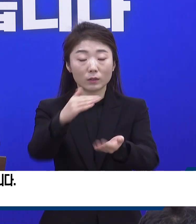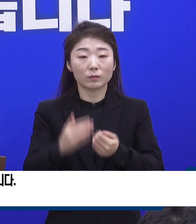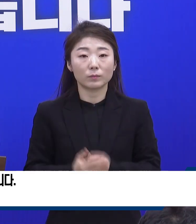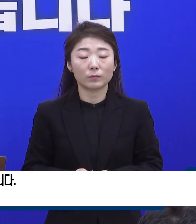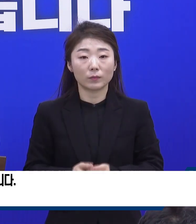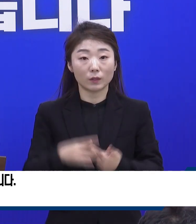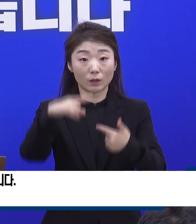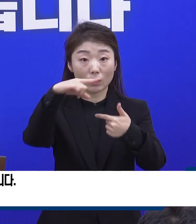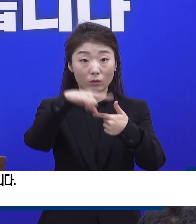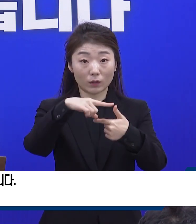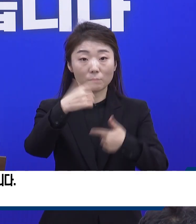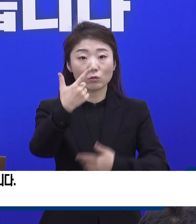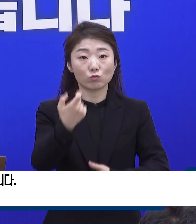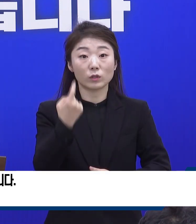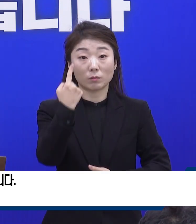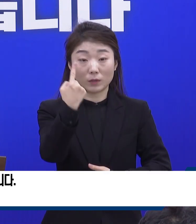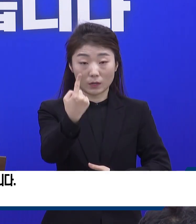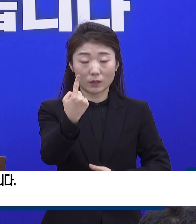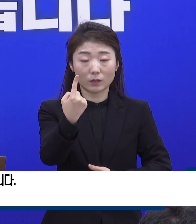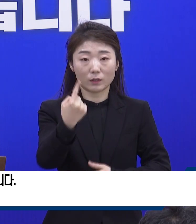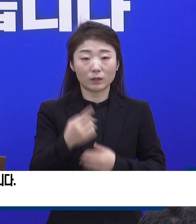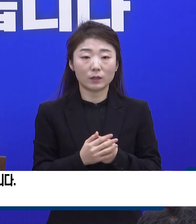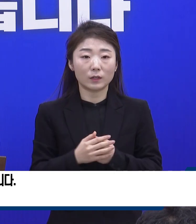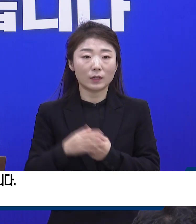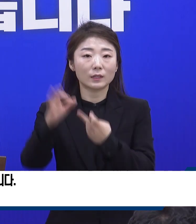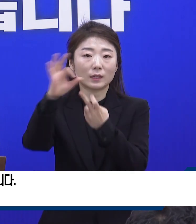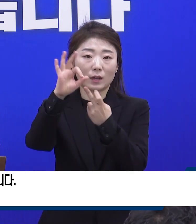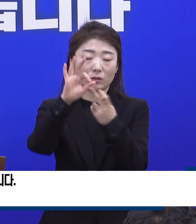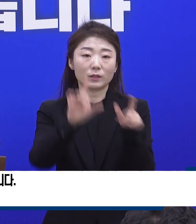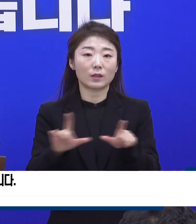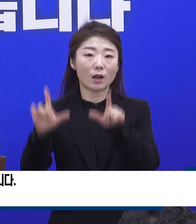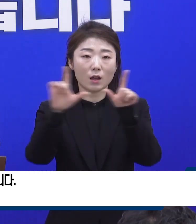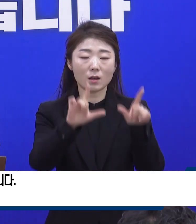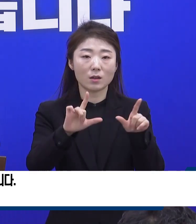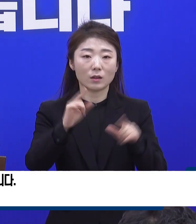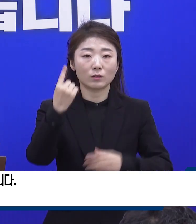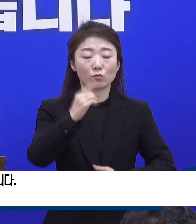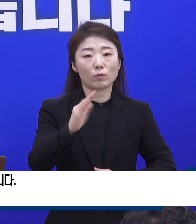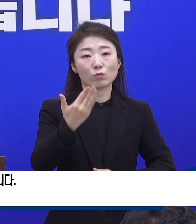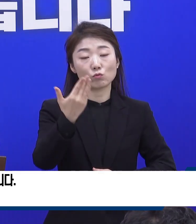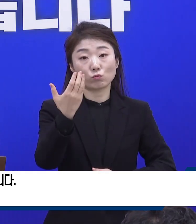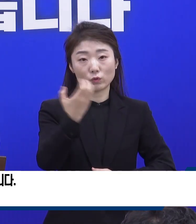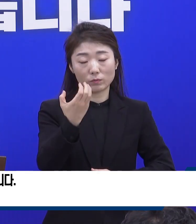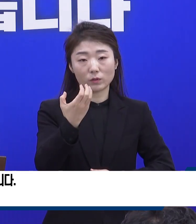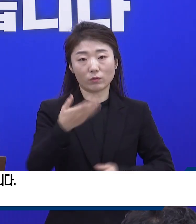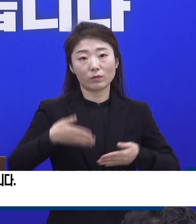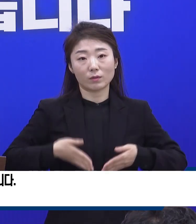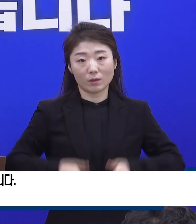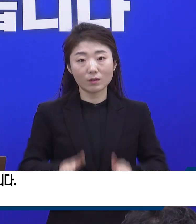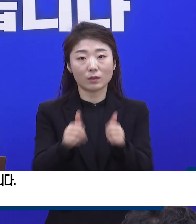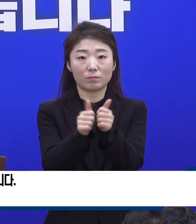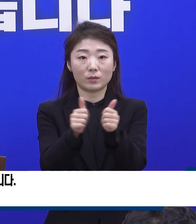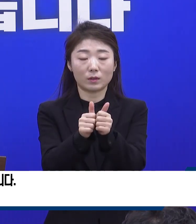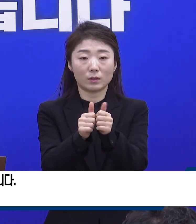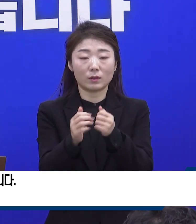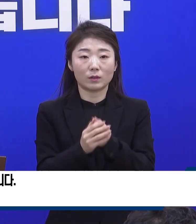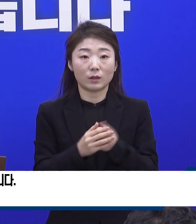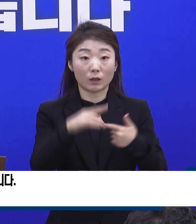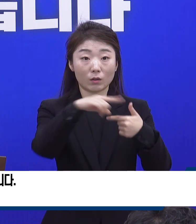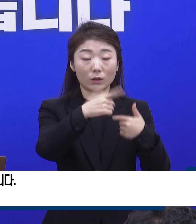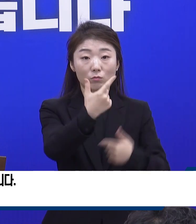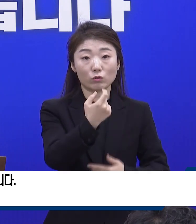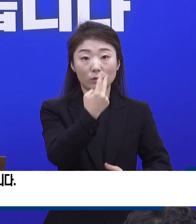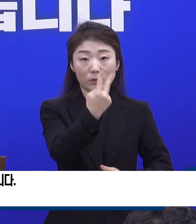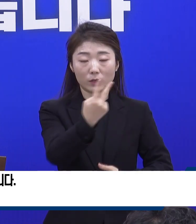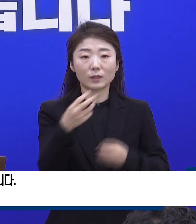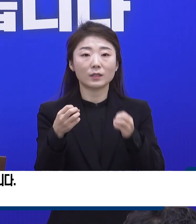경남 61번 확진자는 창녕에 거주하는 90년생 남성입니다. 경남 62번